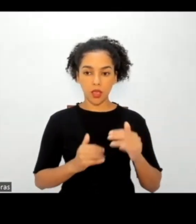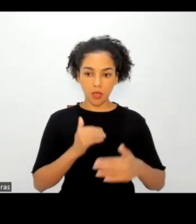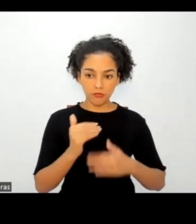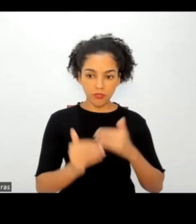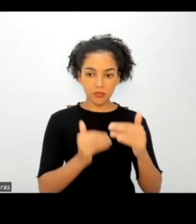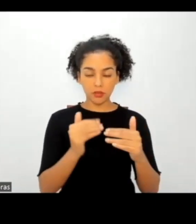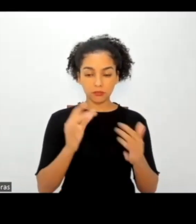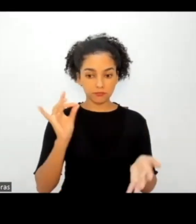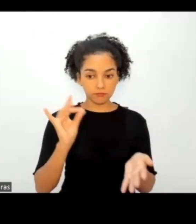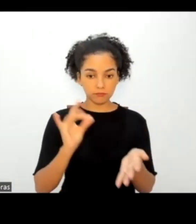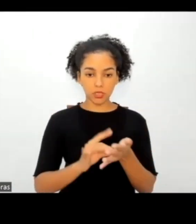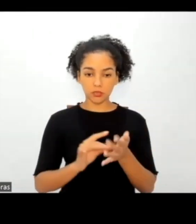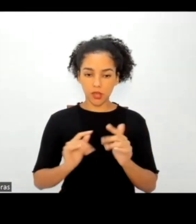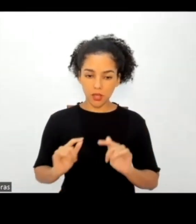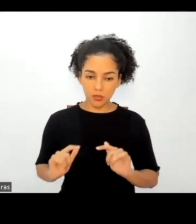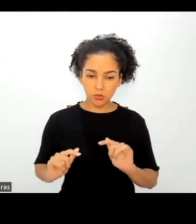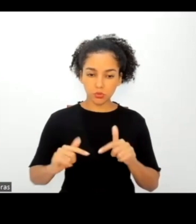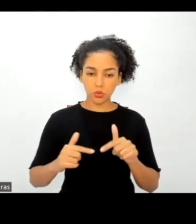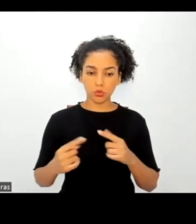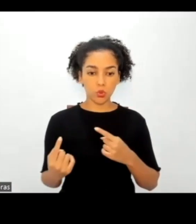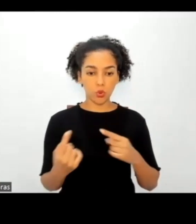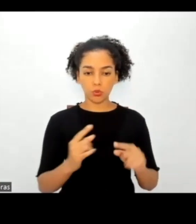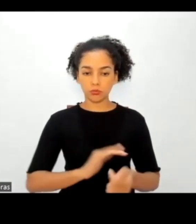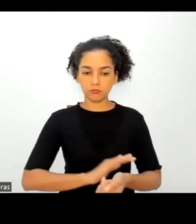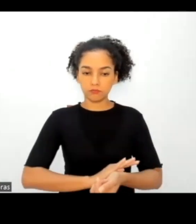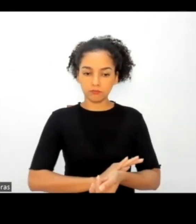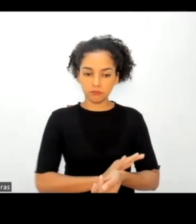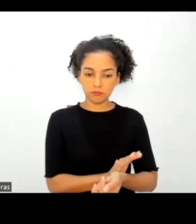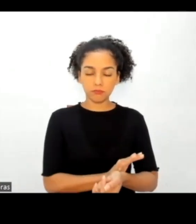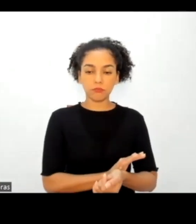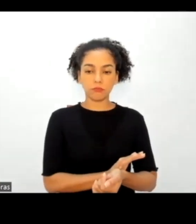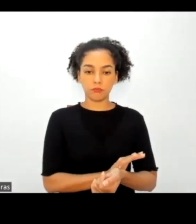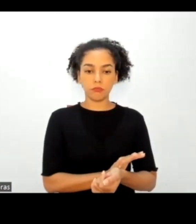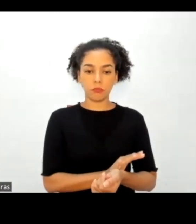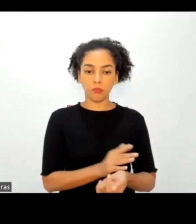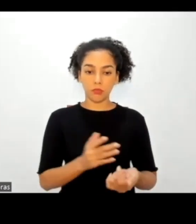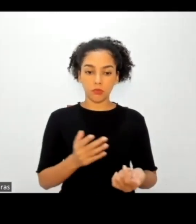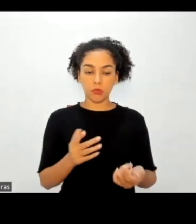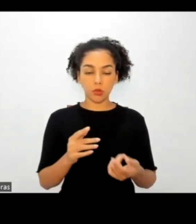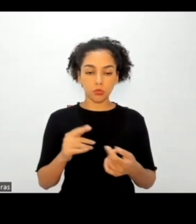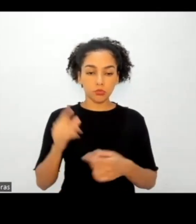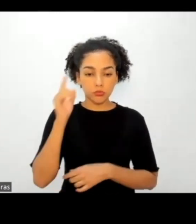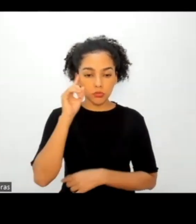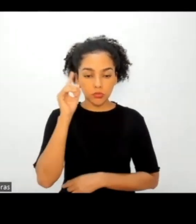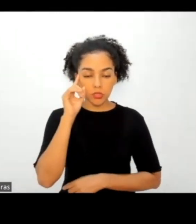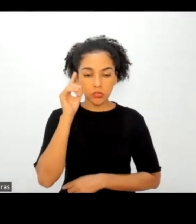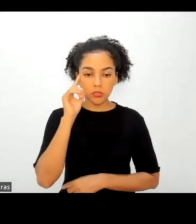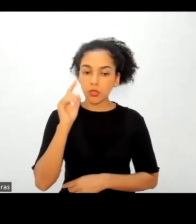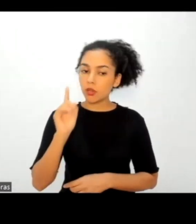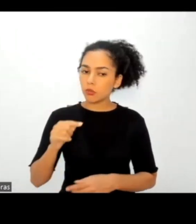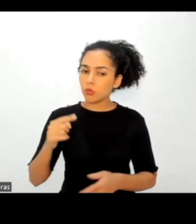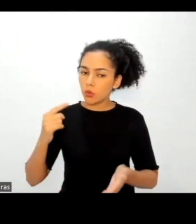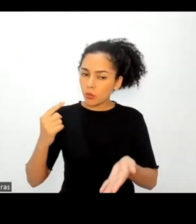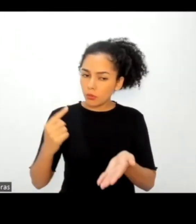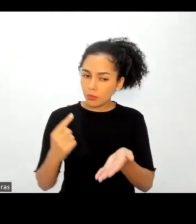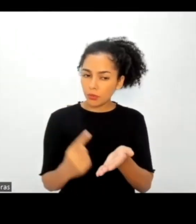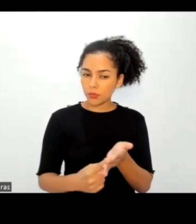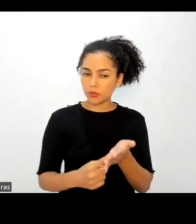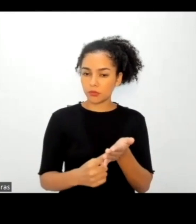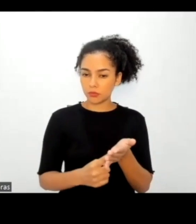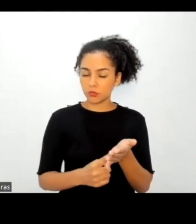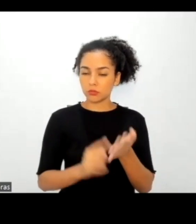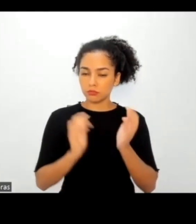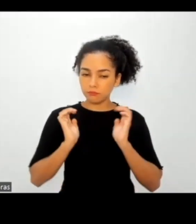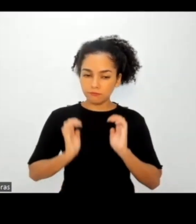fato, né, em ações de combate ao racismo, né, no cotidiano, deve ser um compromisso, né, ético